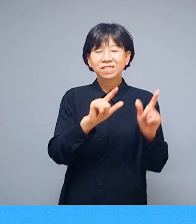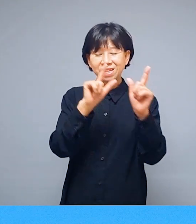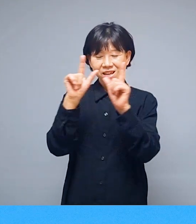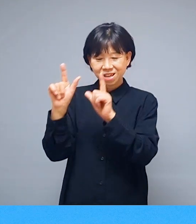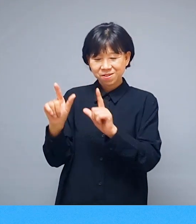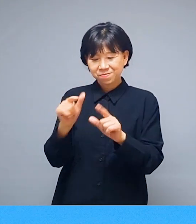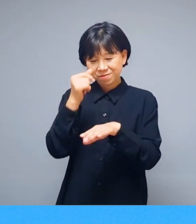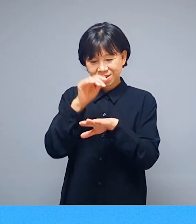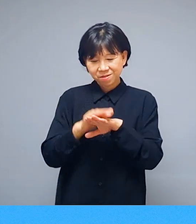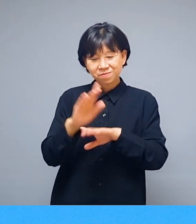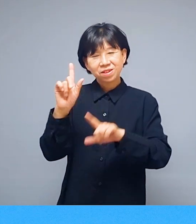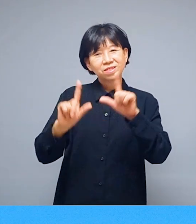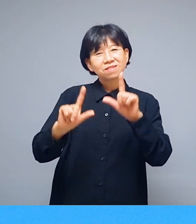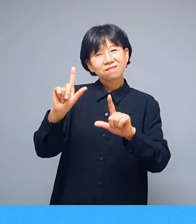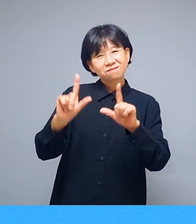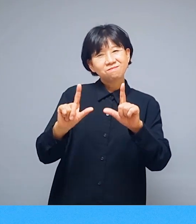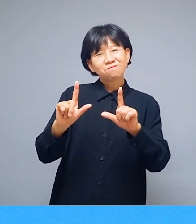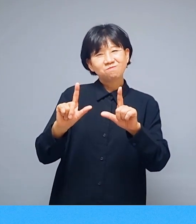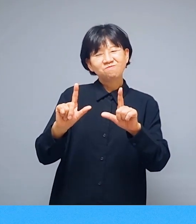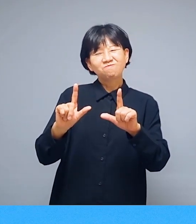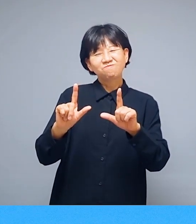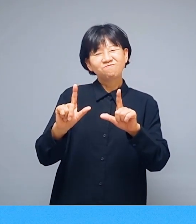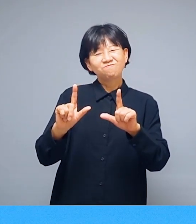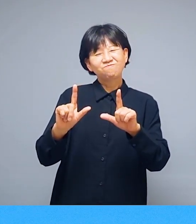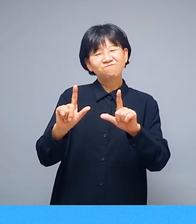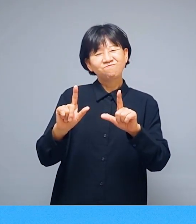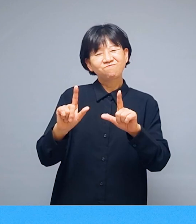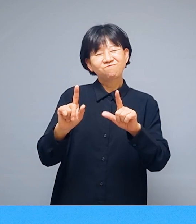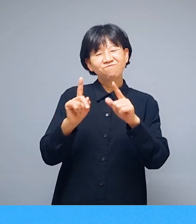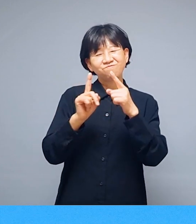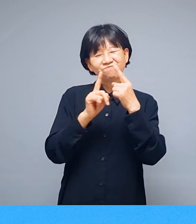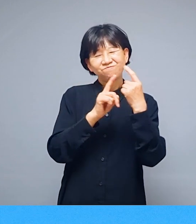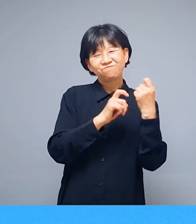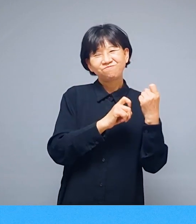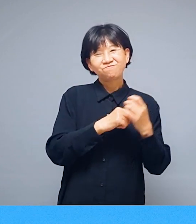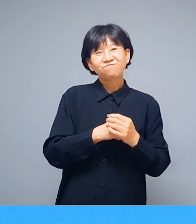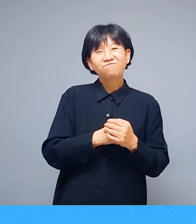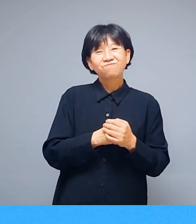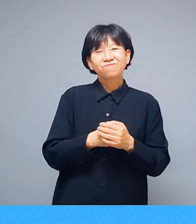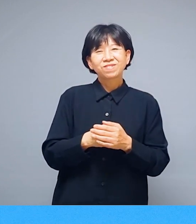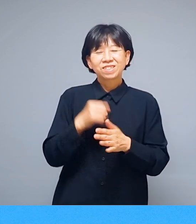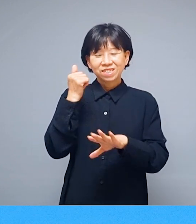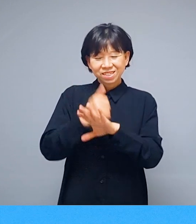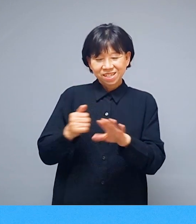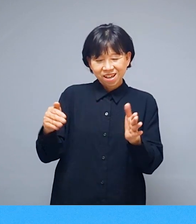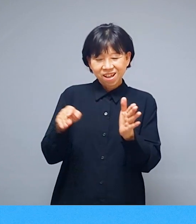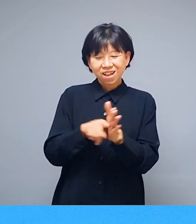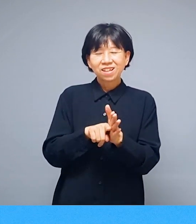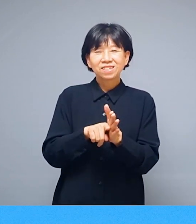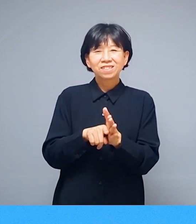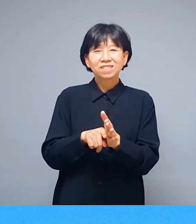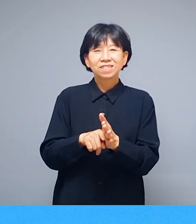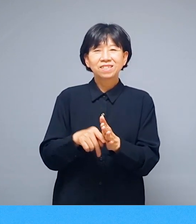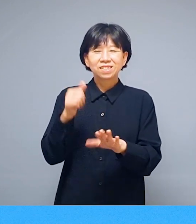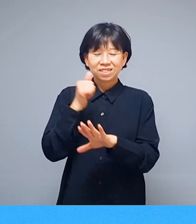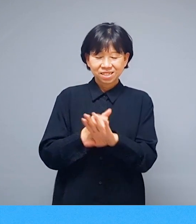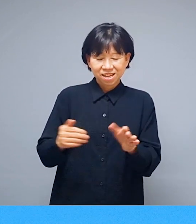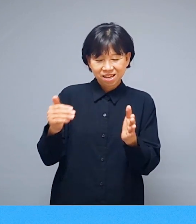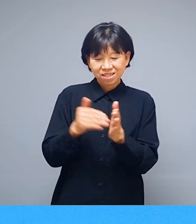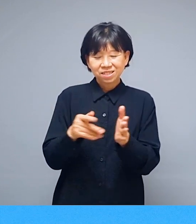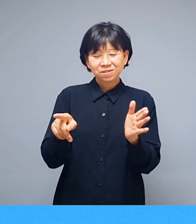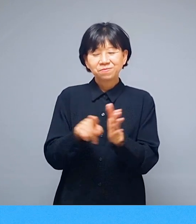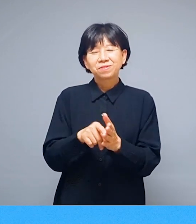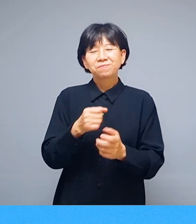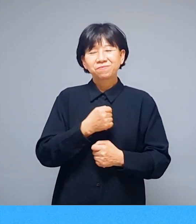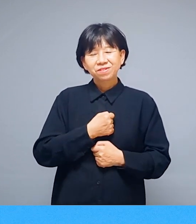삶과 예배의 태도는 제 마음에 끝까지 믿음을 지킨 자의 향기로 선명히 남아